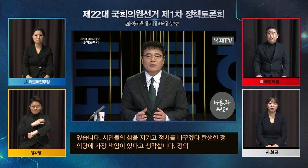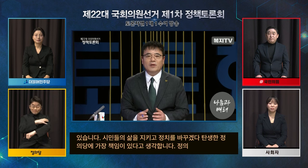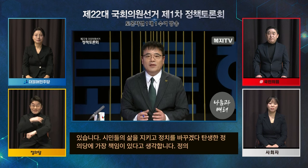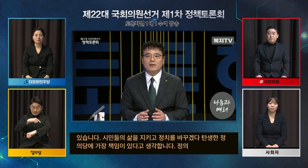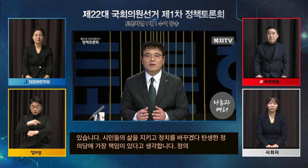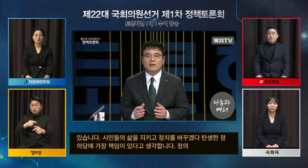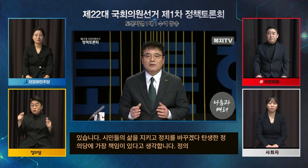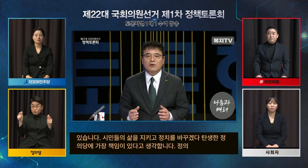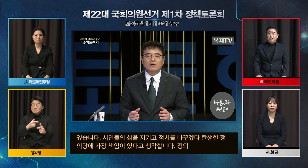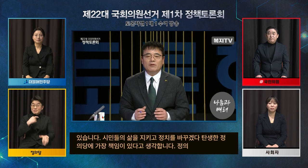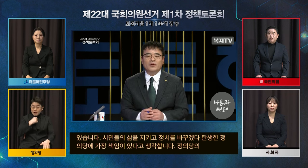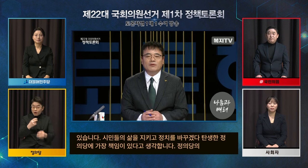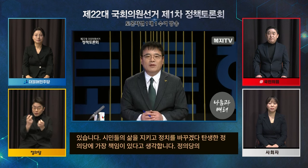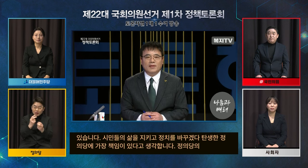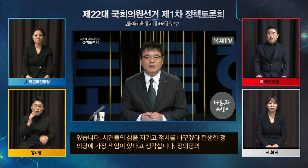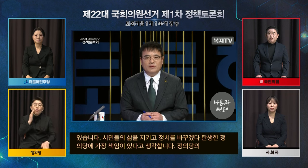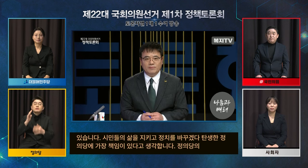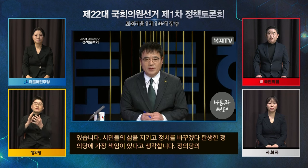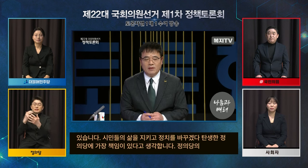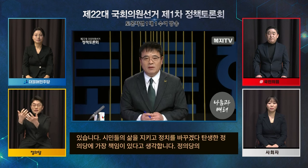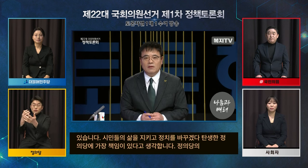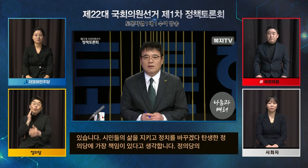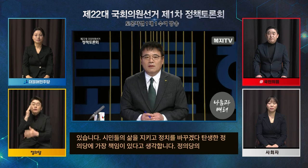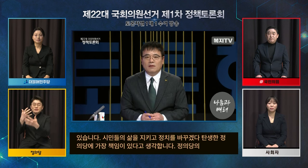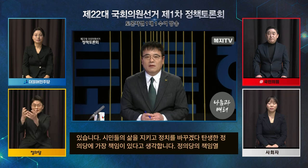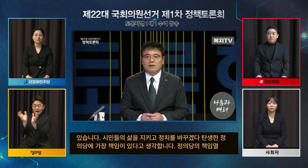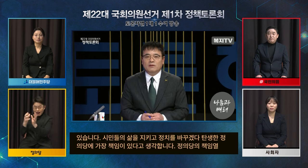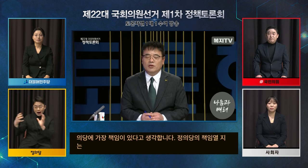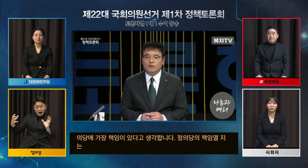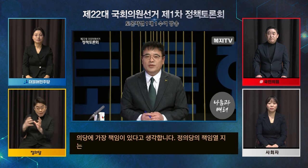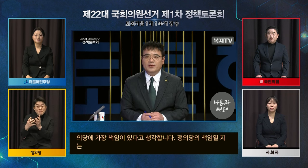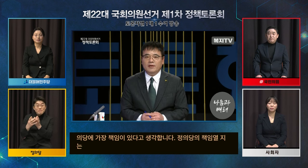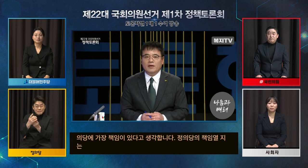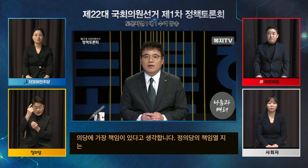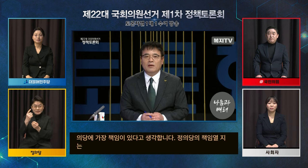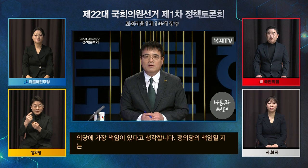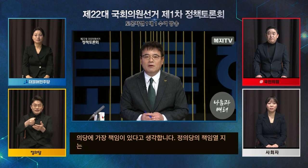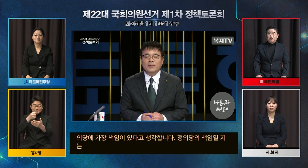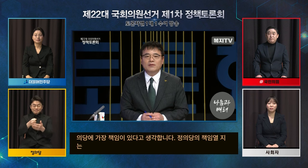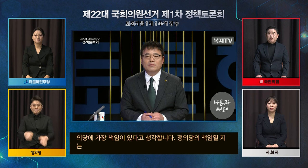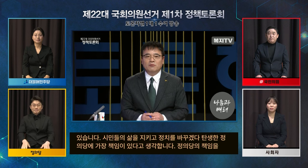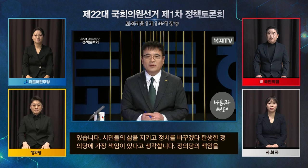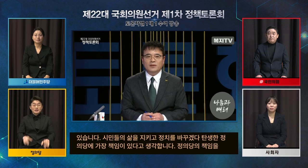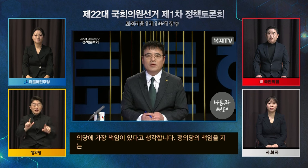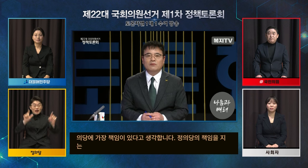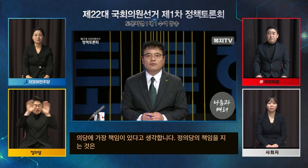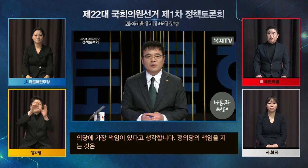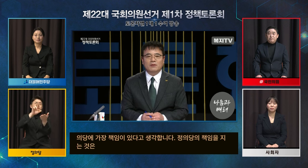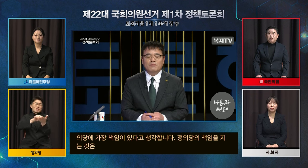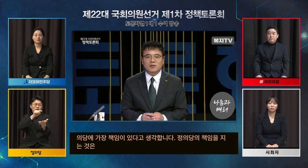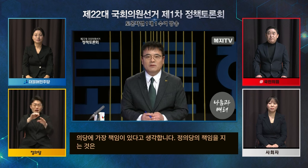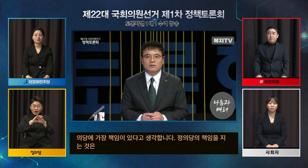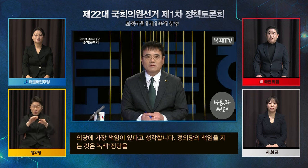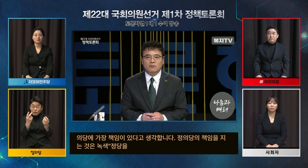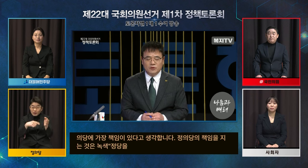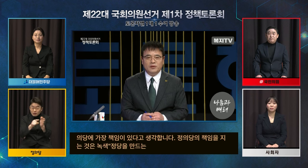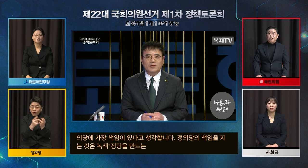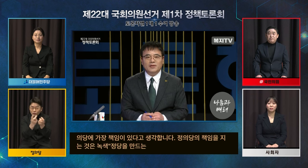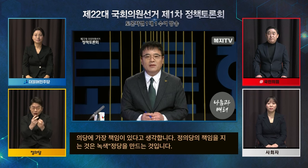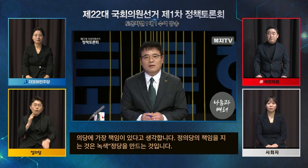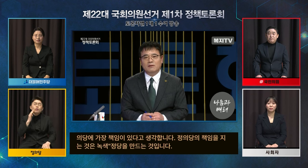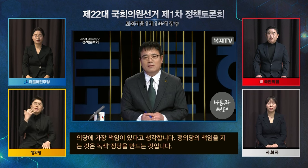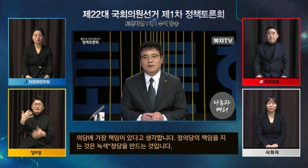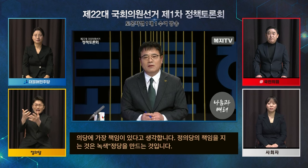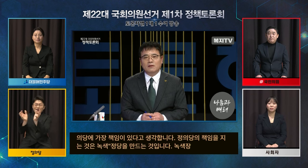녹색당과의 선거연업 정당을 만든 것입니다. 기후위기 시대에 걸맞는 녹색당 국회의원 한 명은 꼭